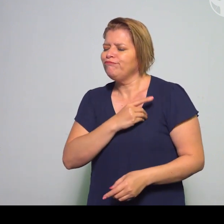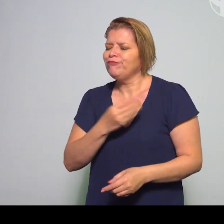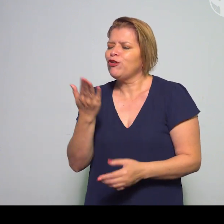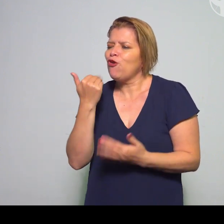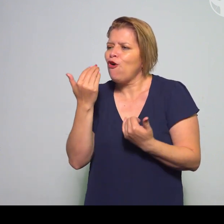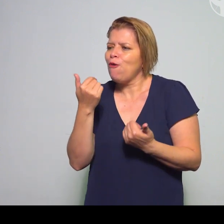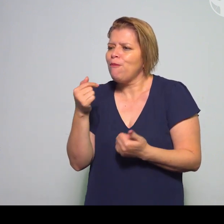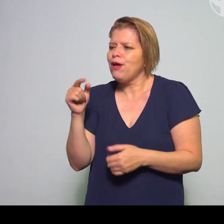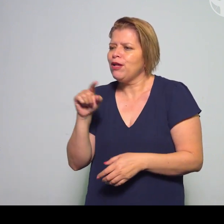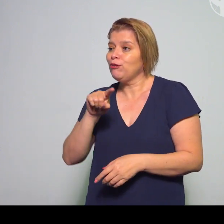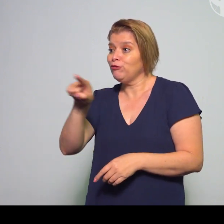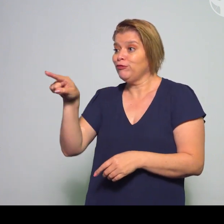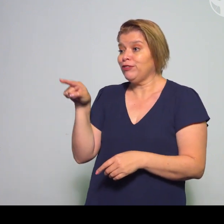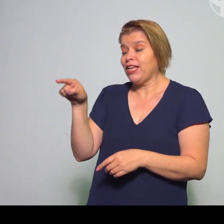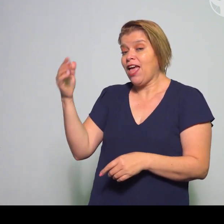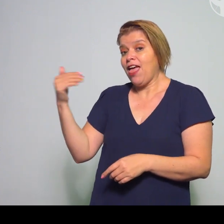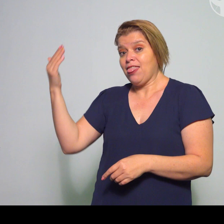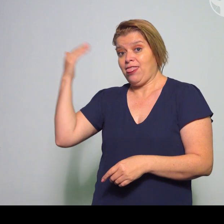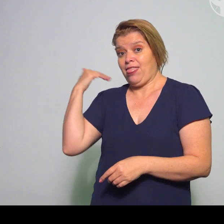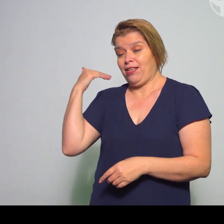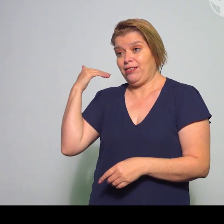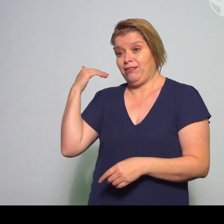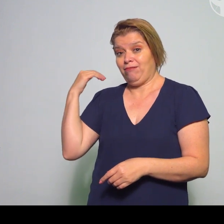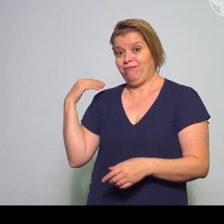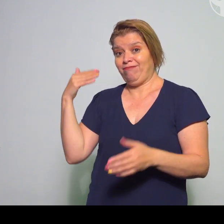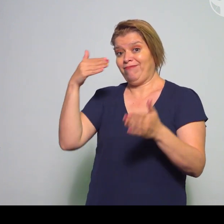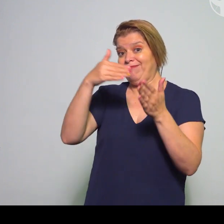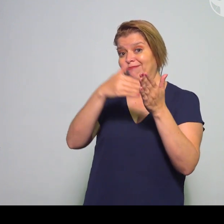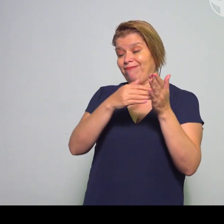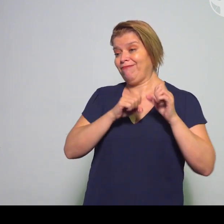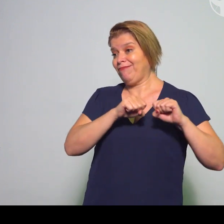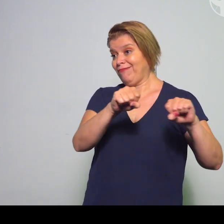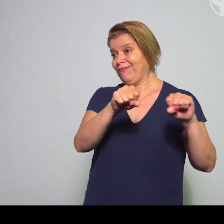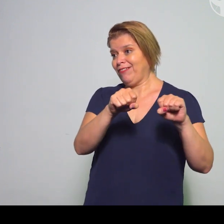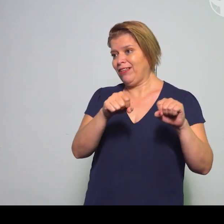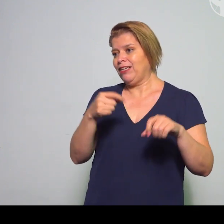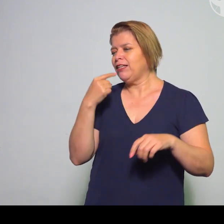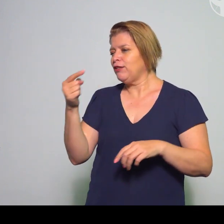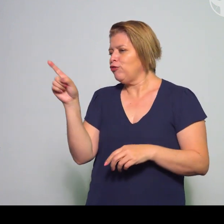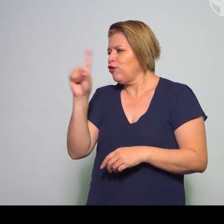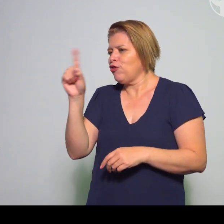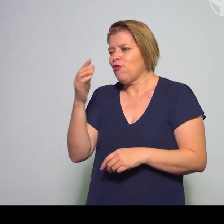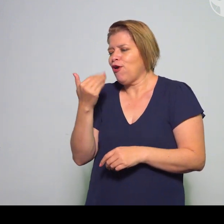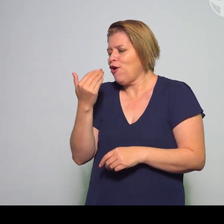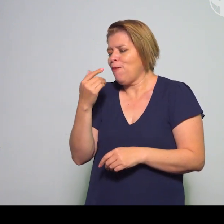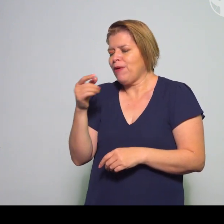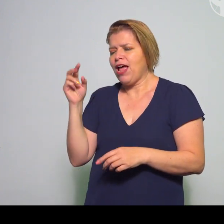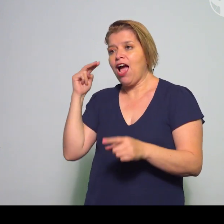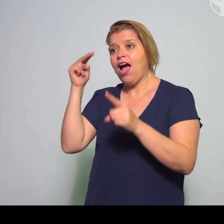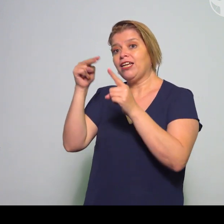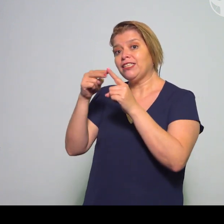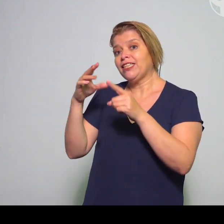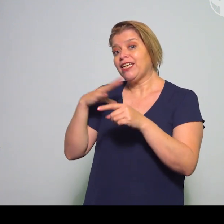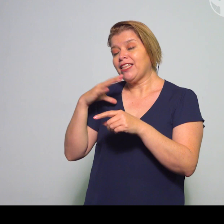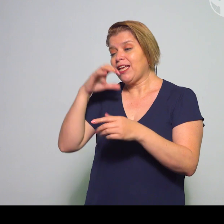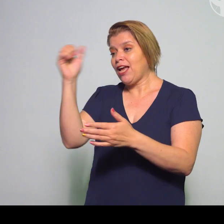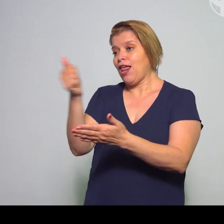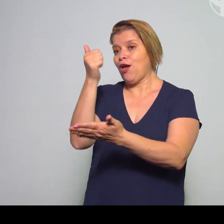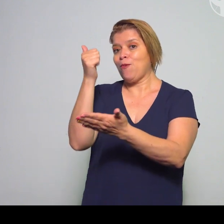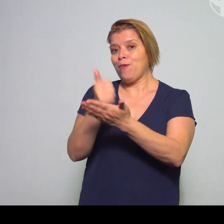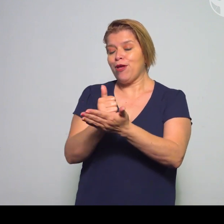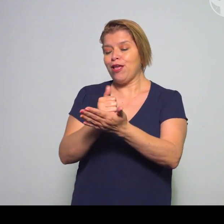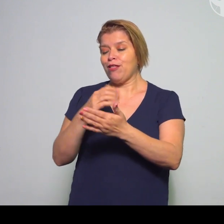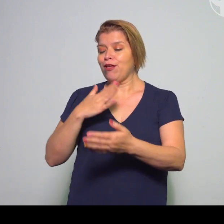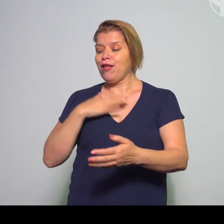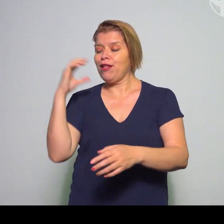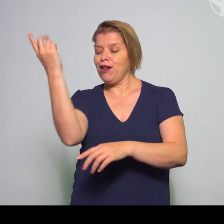tenido muchísimos deseos de comer esta Pascua con ustedes antes de padecer, pues les digo que no volveré a comerla